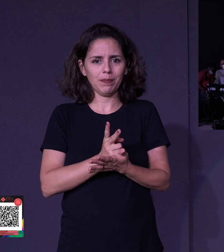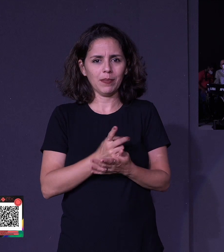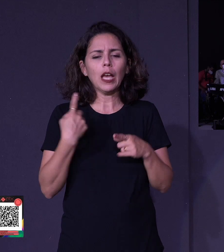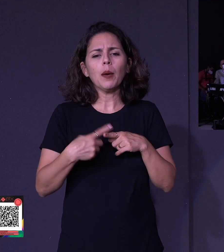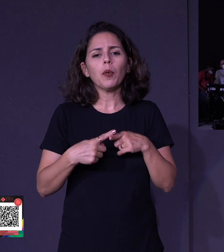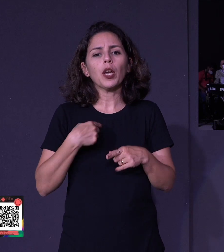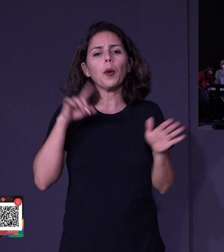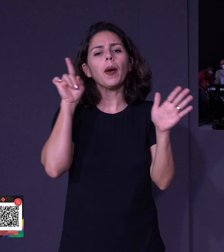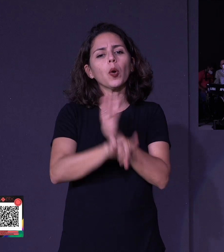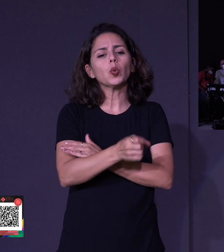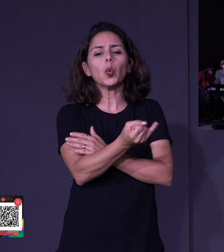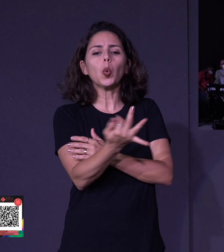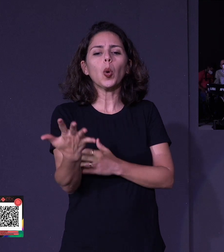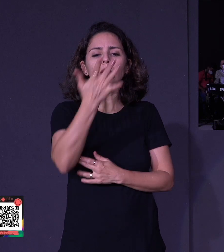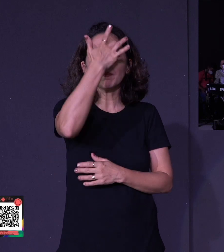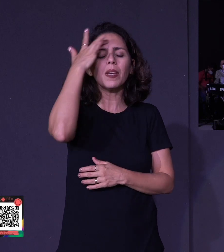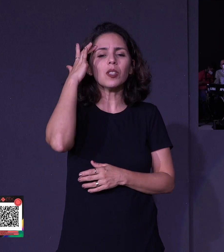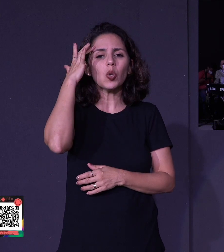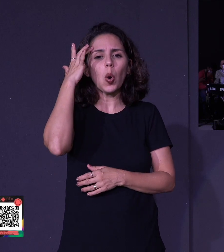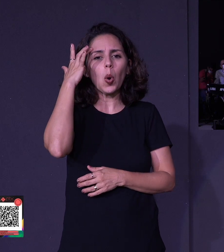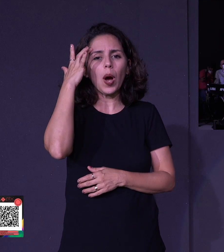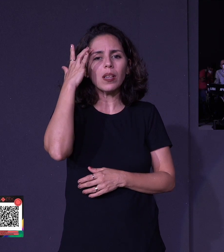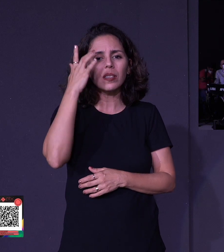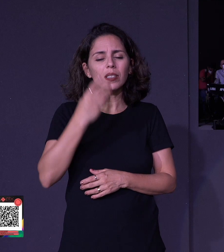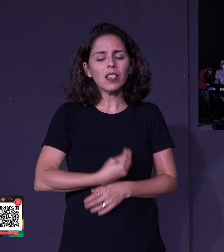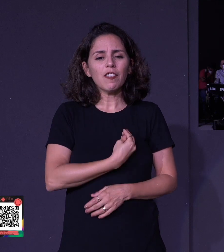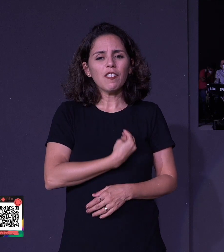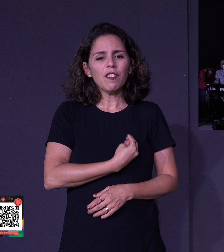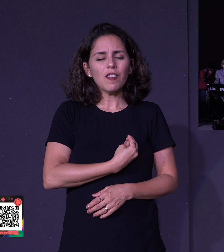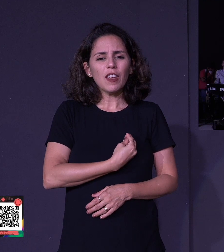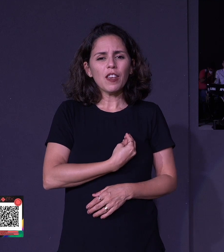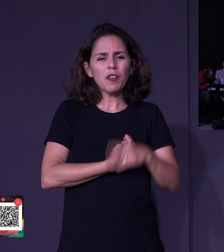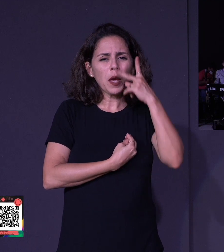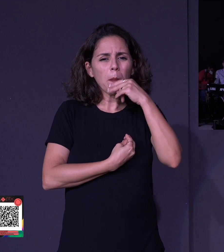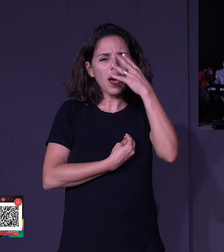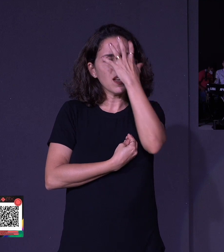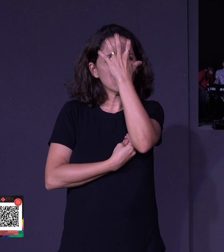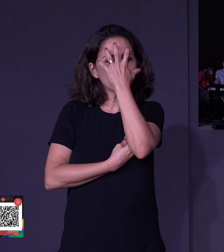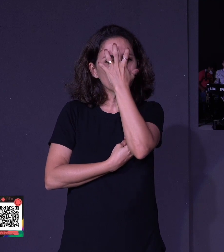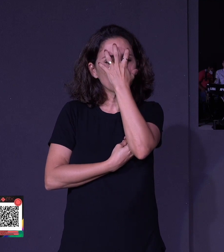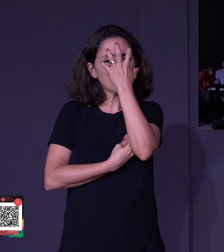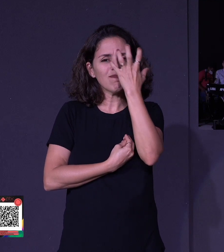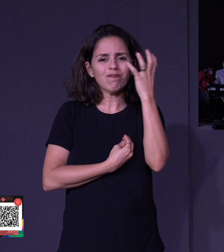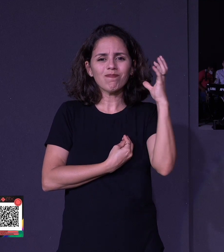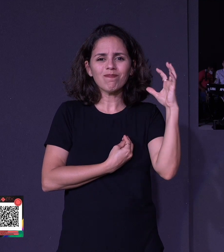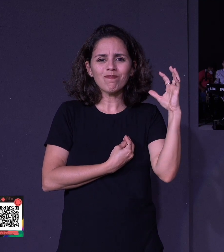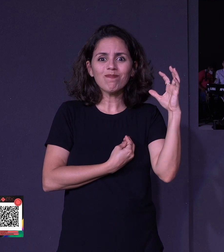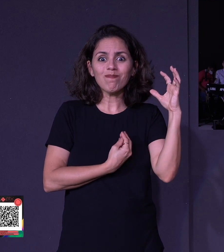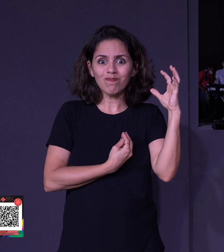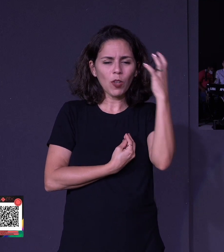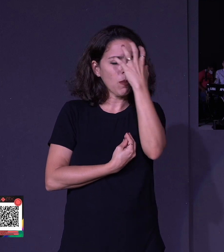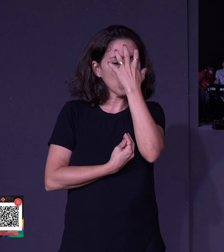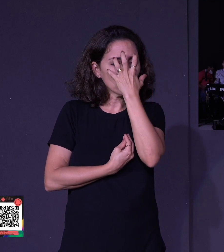mera aparência. E via de regra, quando tomamos conhecimento, quando decidem compartilhar a luta, o problema e pedir ajuda, é porque